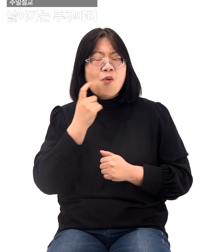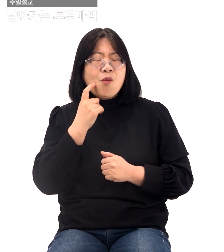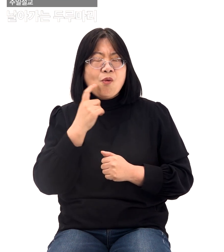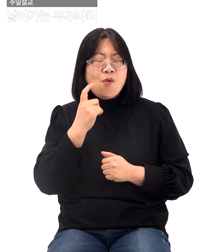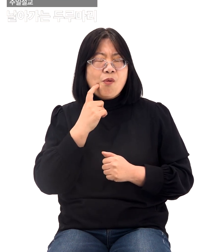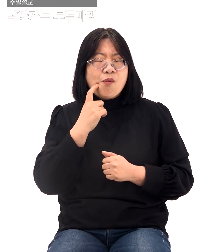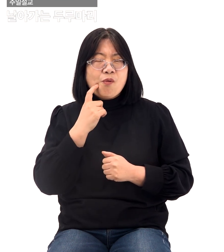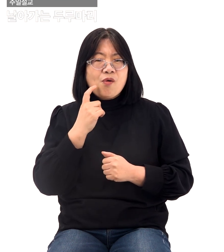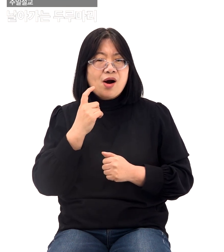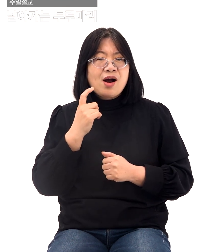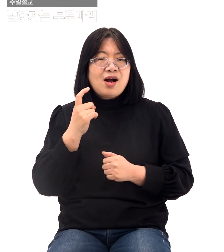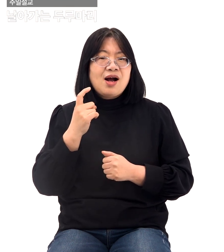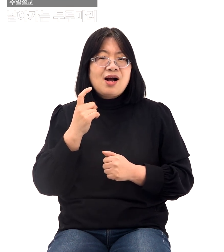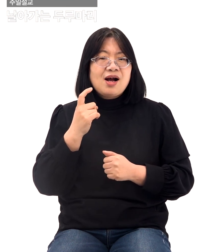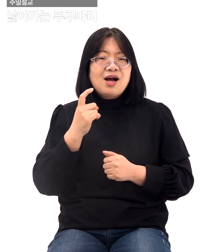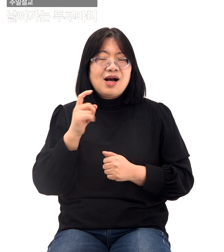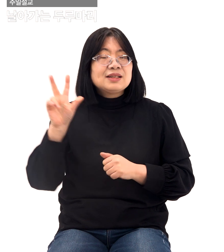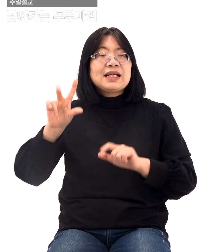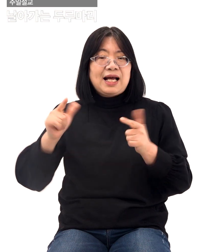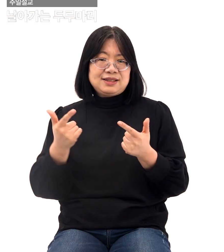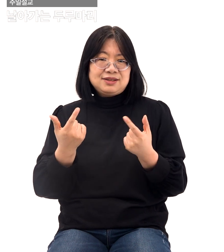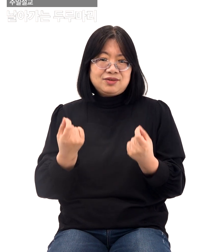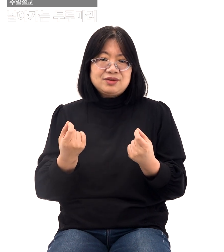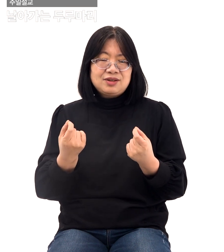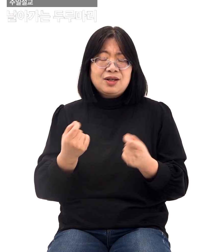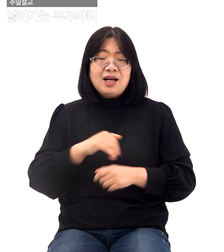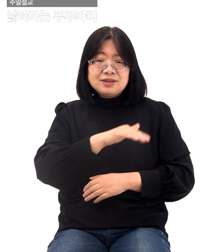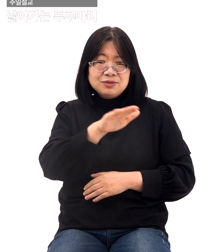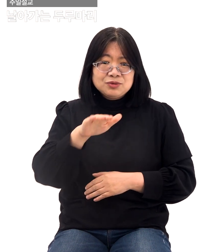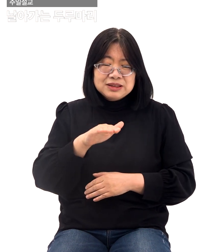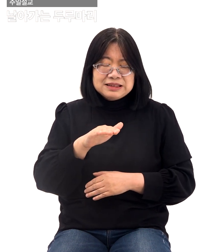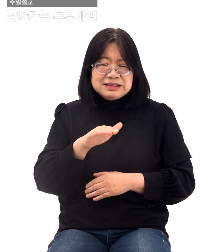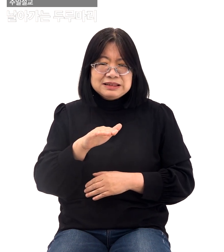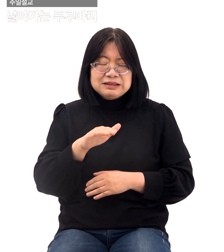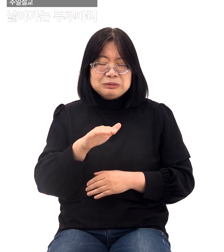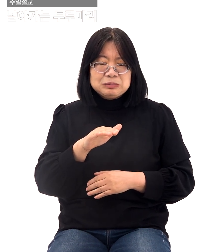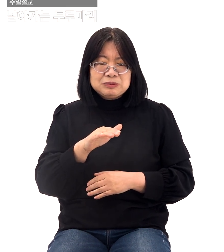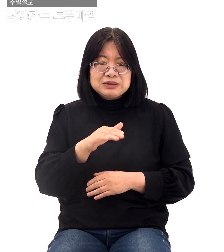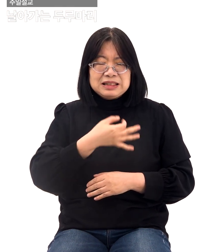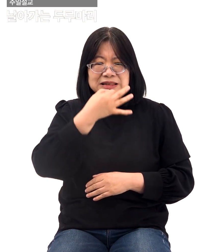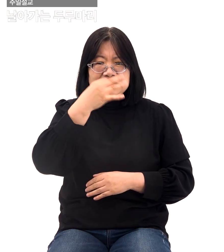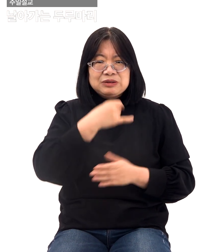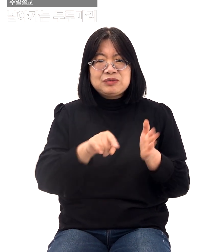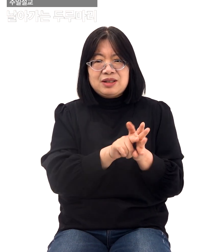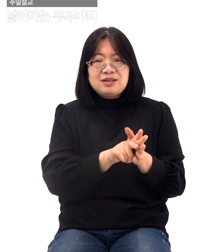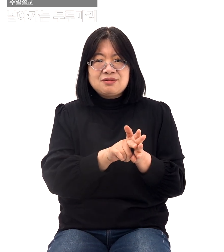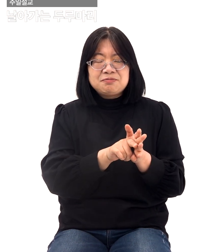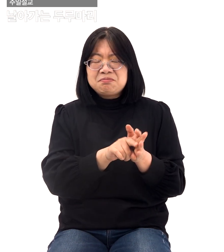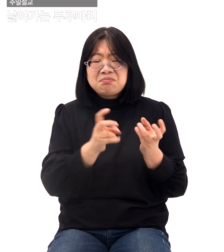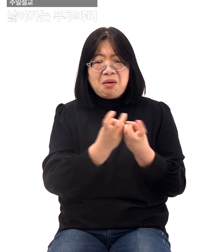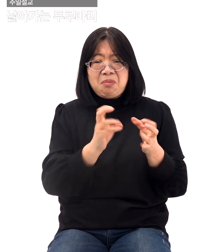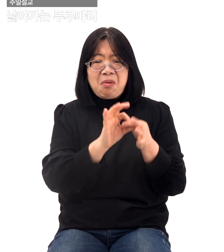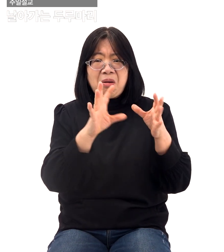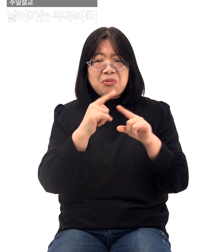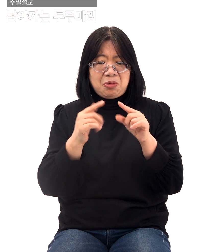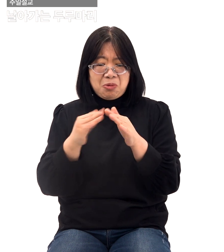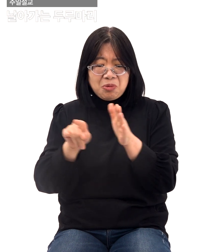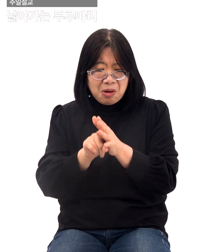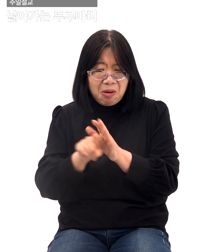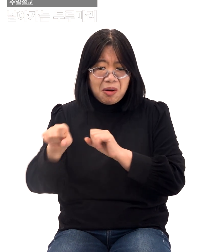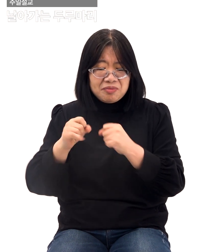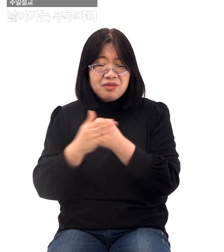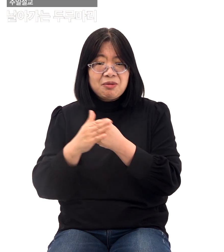그런데 우리는 얄팍한 이익을 위해서 수단이야 어쨌든, 이거 어쨌든 교회를 위해서 하는